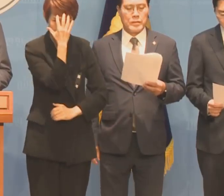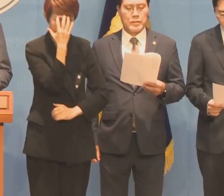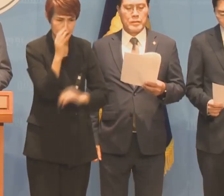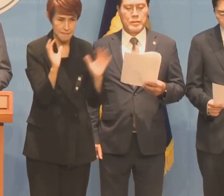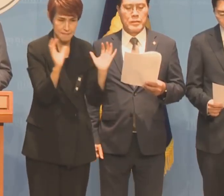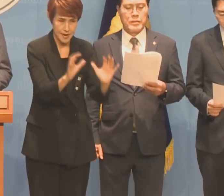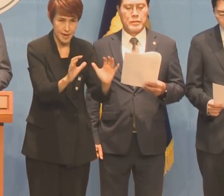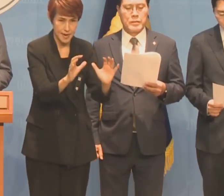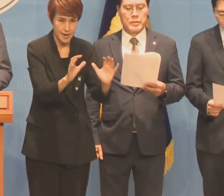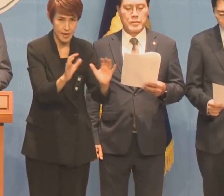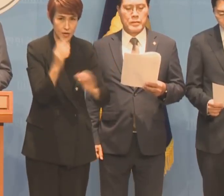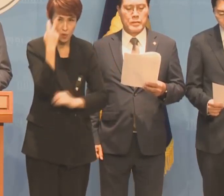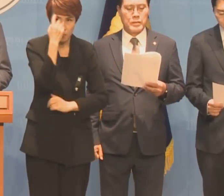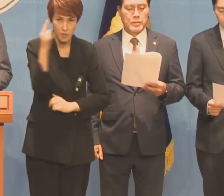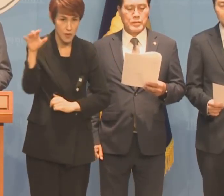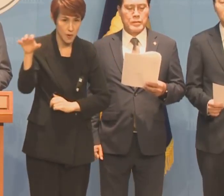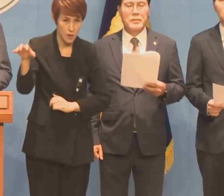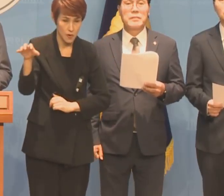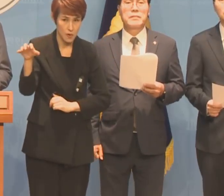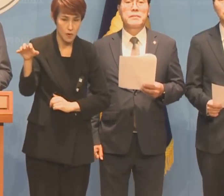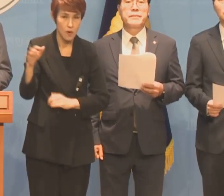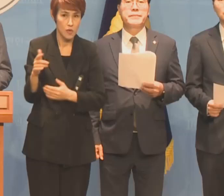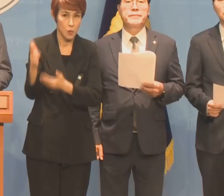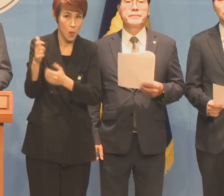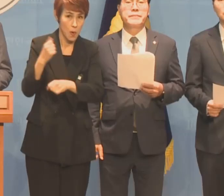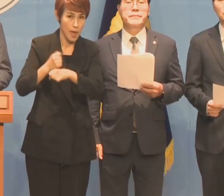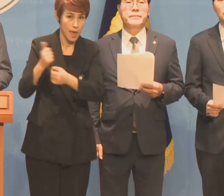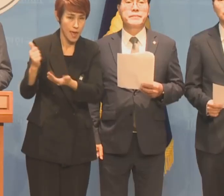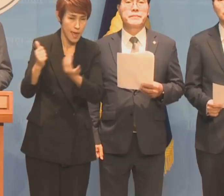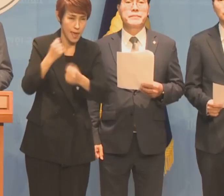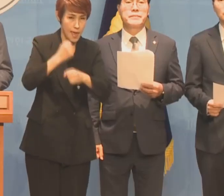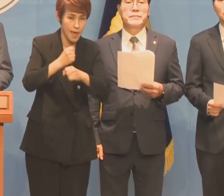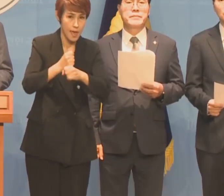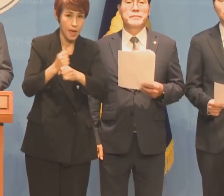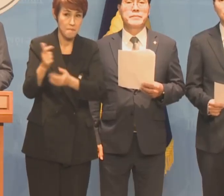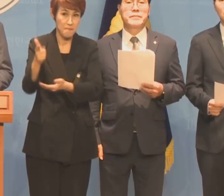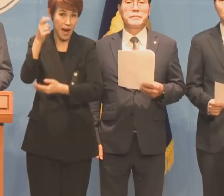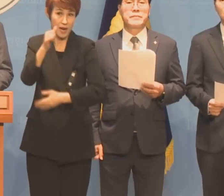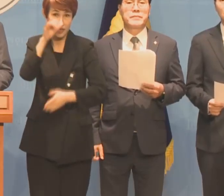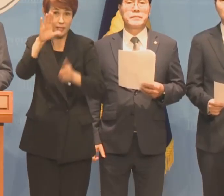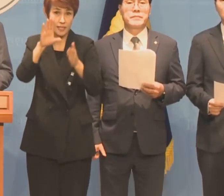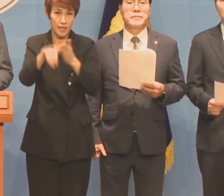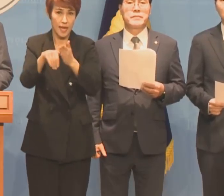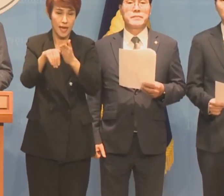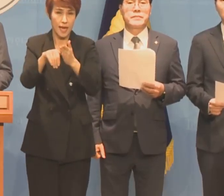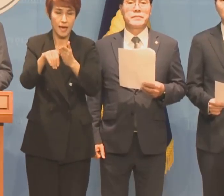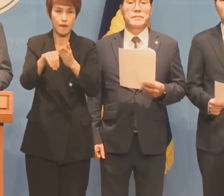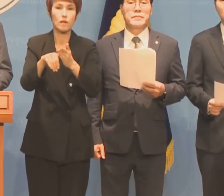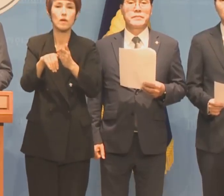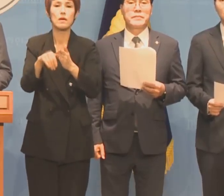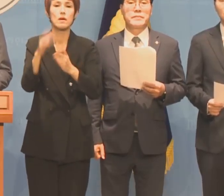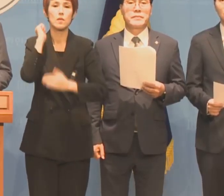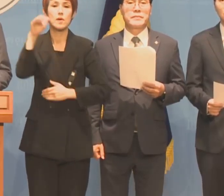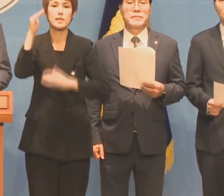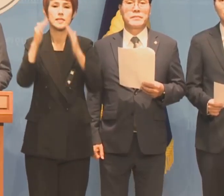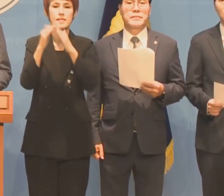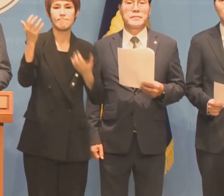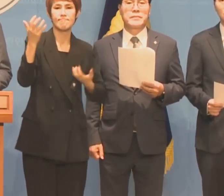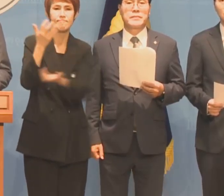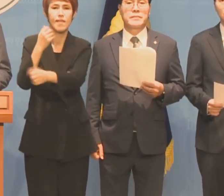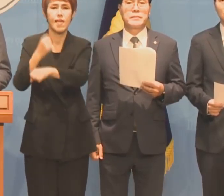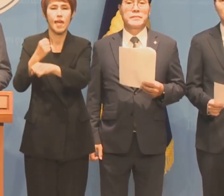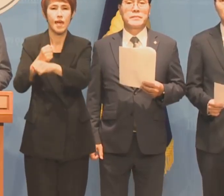집결해 경호처 총기 사용을 유도하고 총기 사용 시 일제히 관저 진입 계획까지